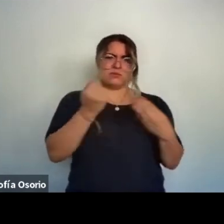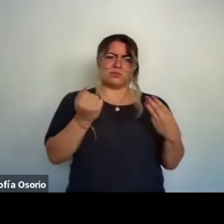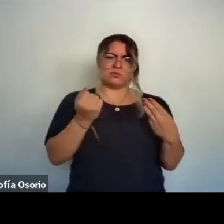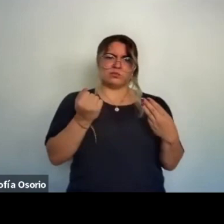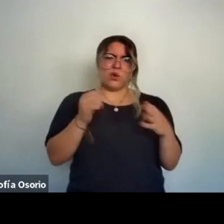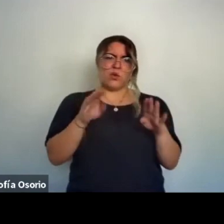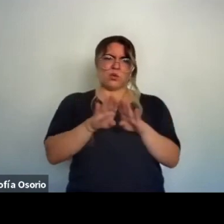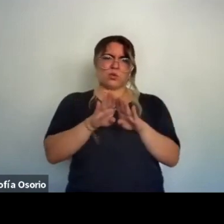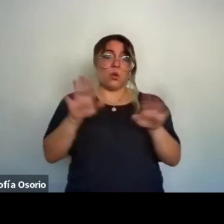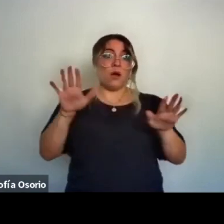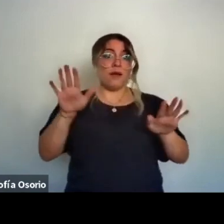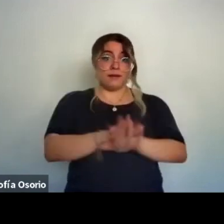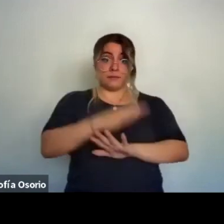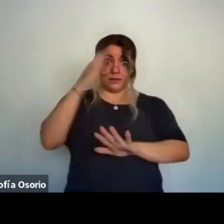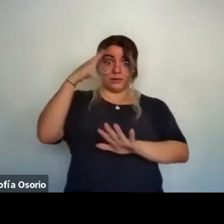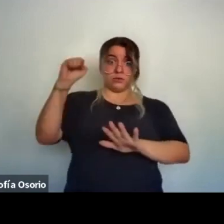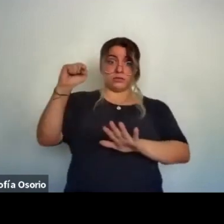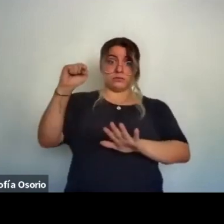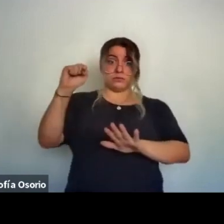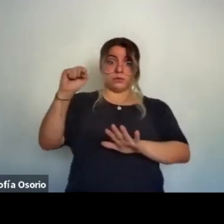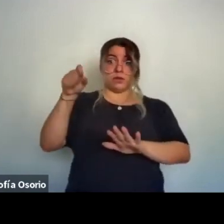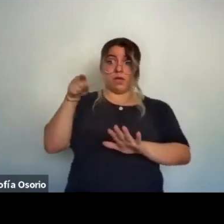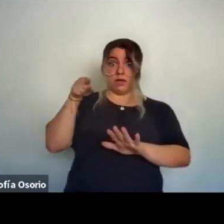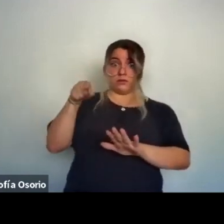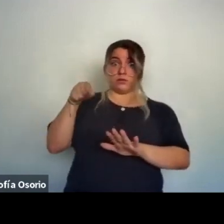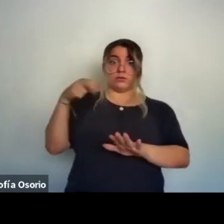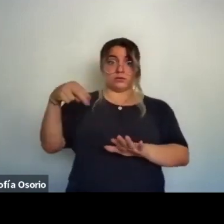de paradigma? Es precisamente esa